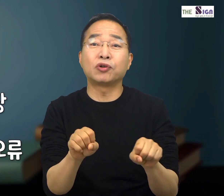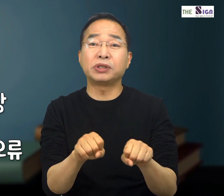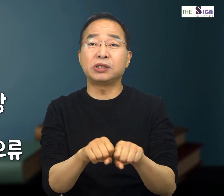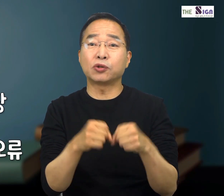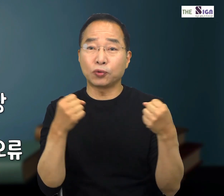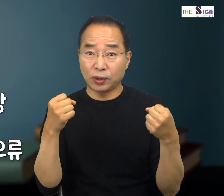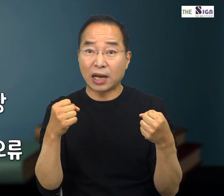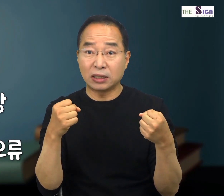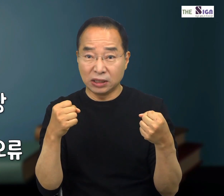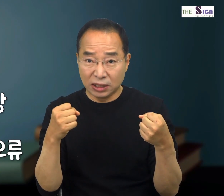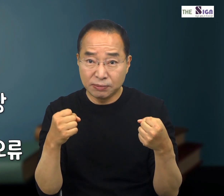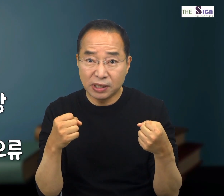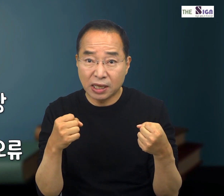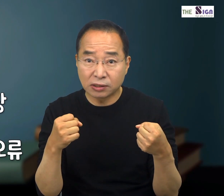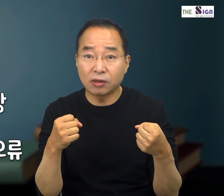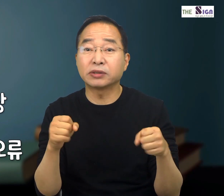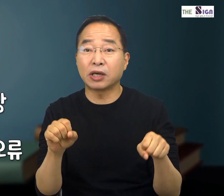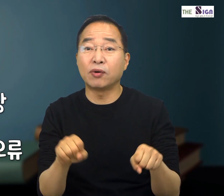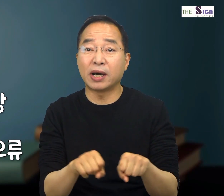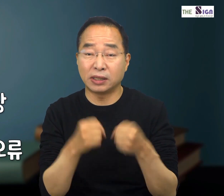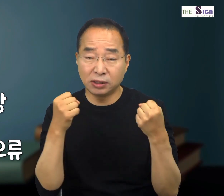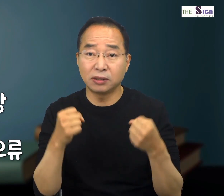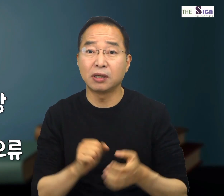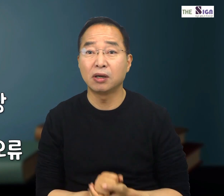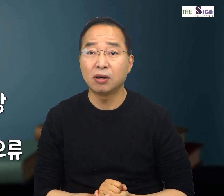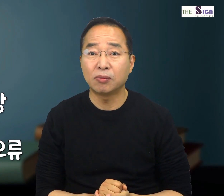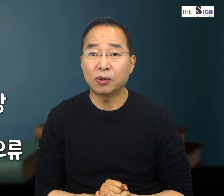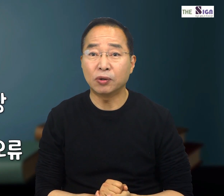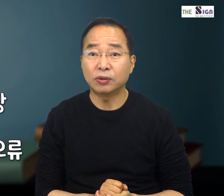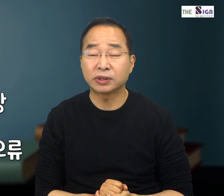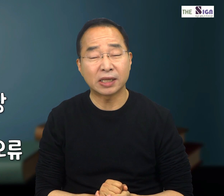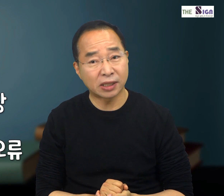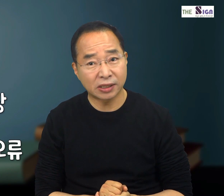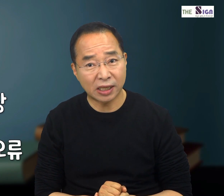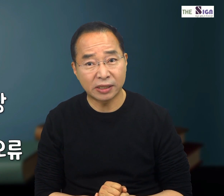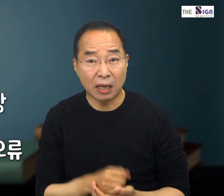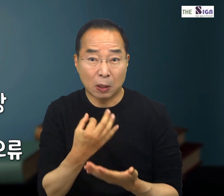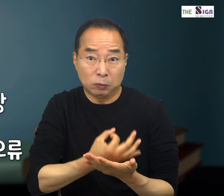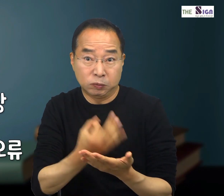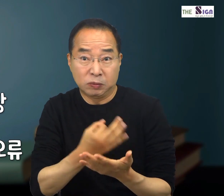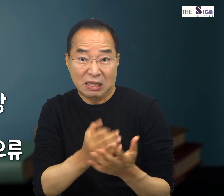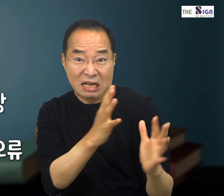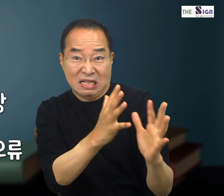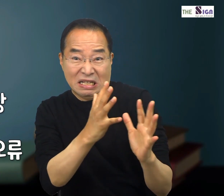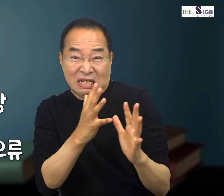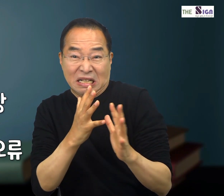부러질 정도라는 의미에서 사용하는, 뭐 장사가 잘 돼,